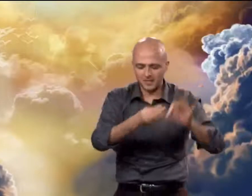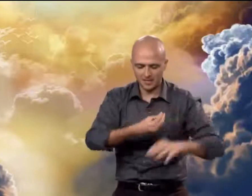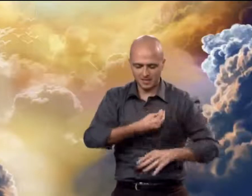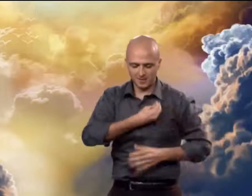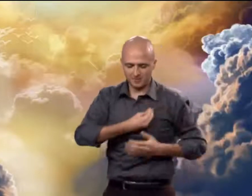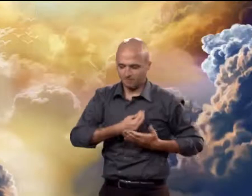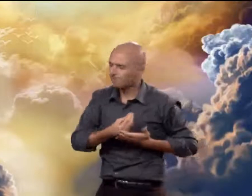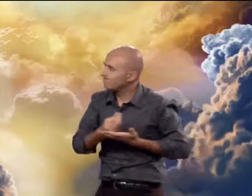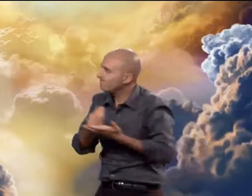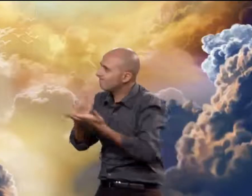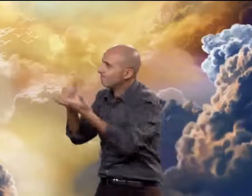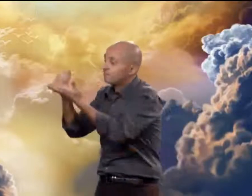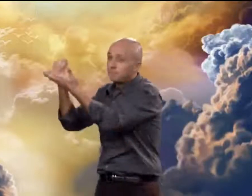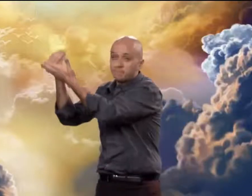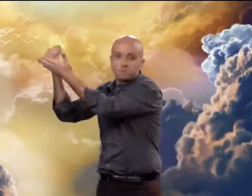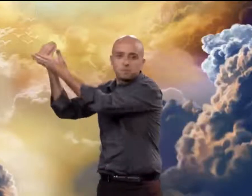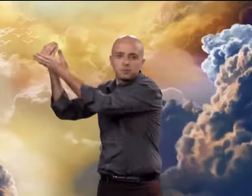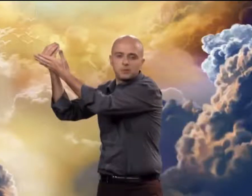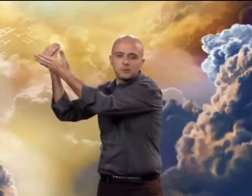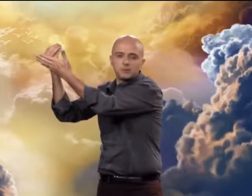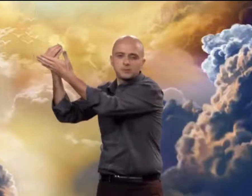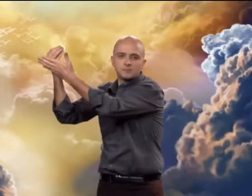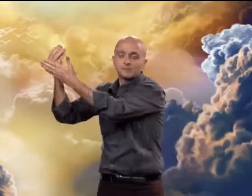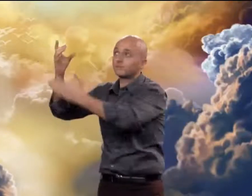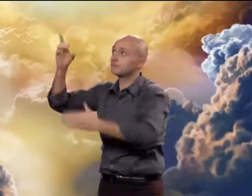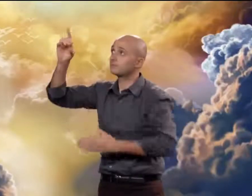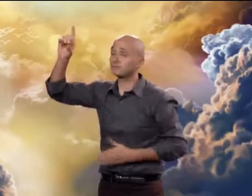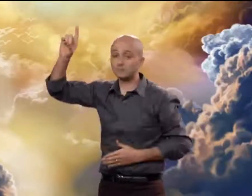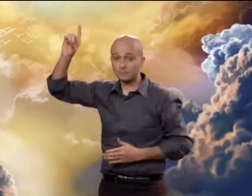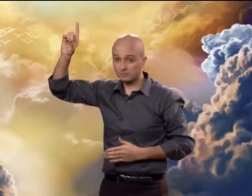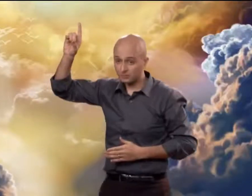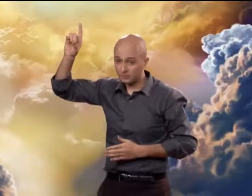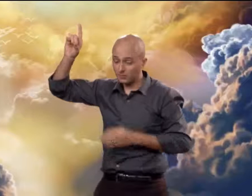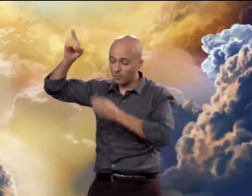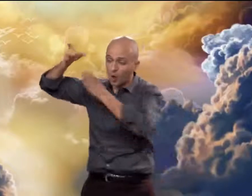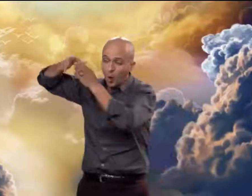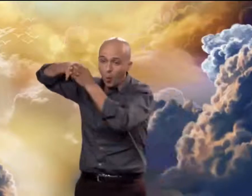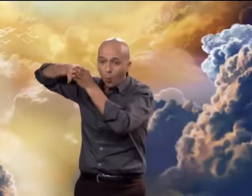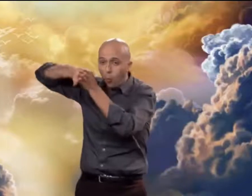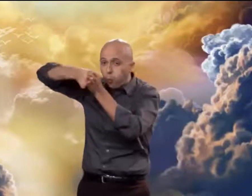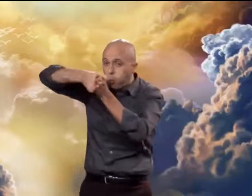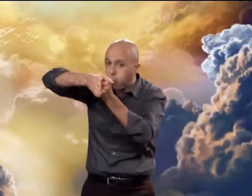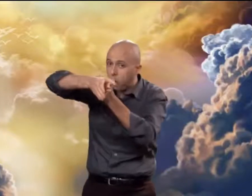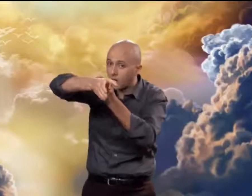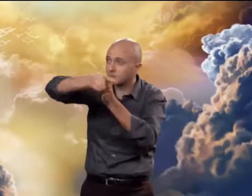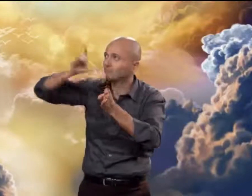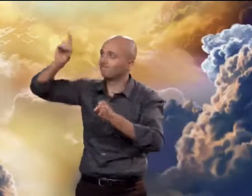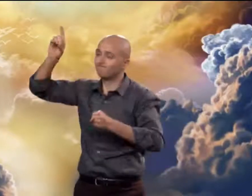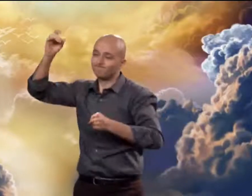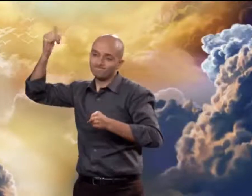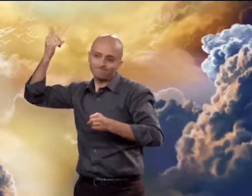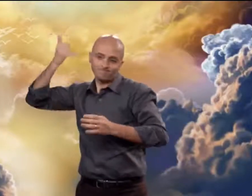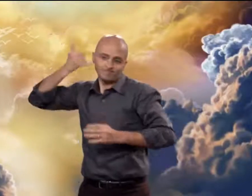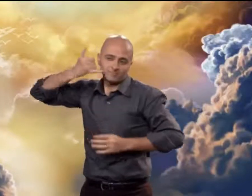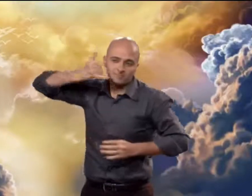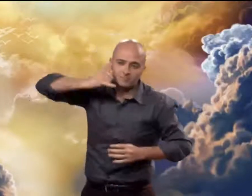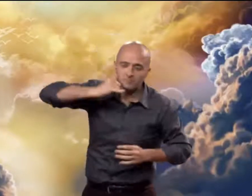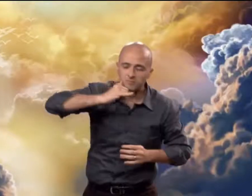deixados em trevas. Porém, o Salvador declara: quem me segue nunca andará em trevas, mas terá a luz da